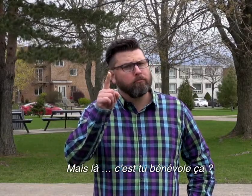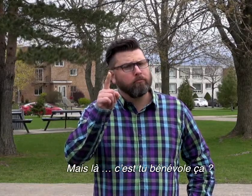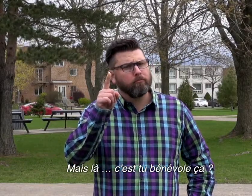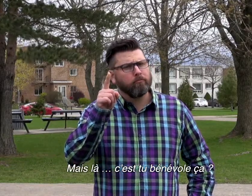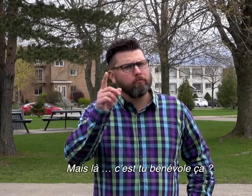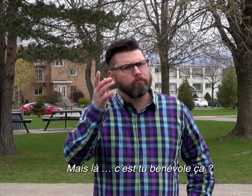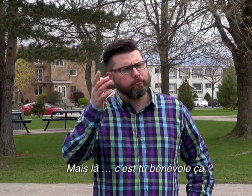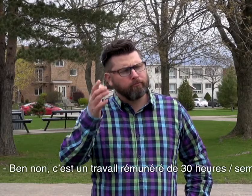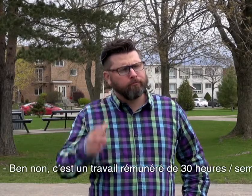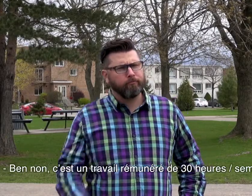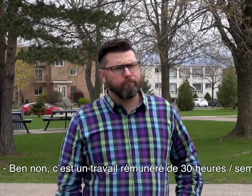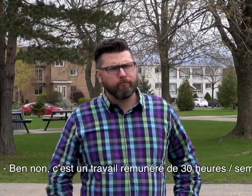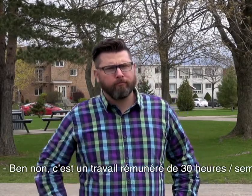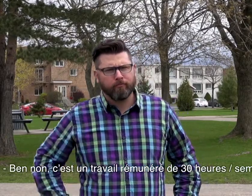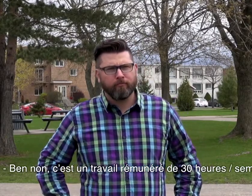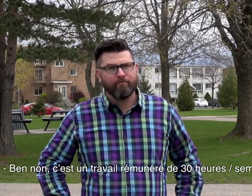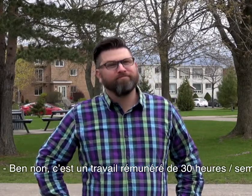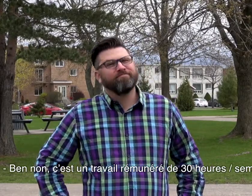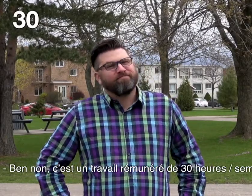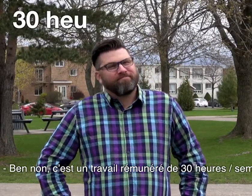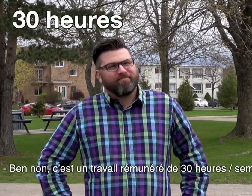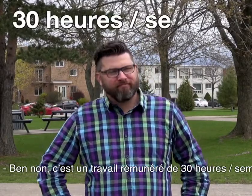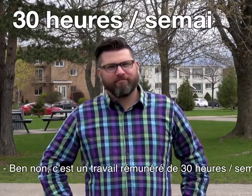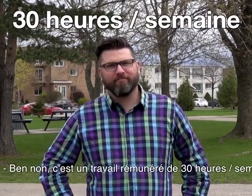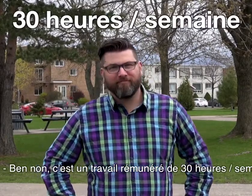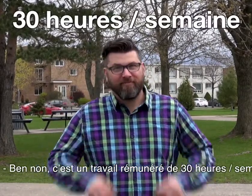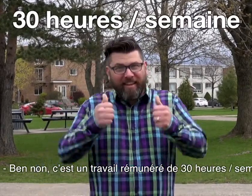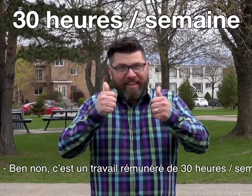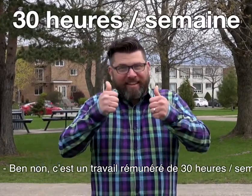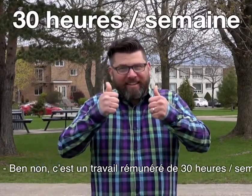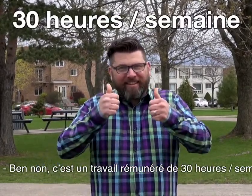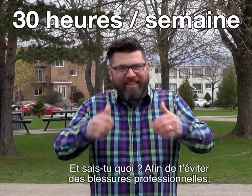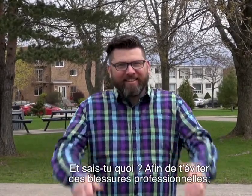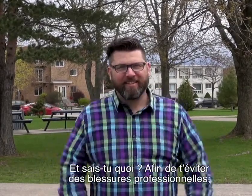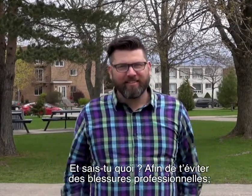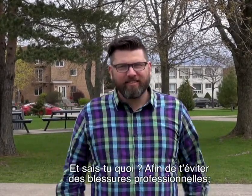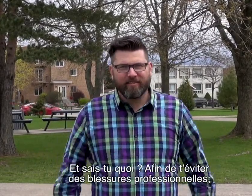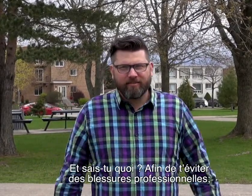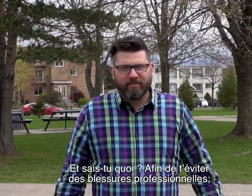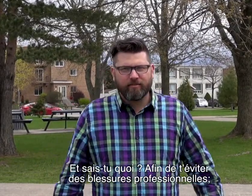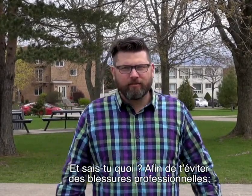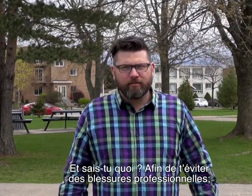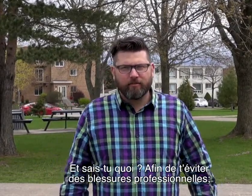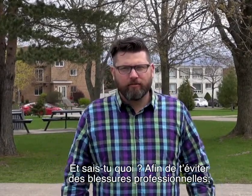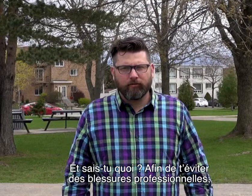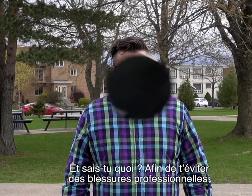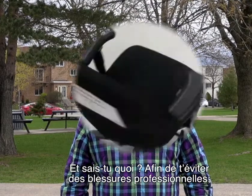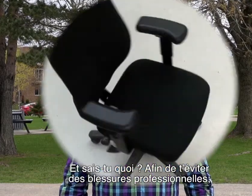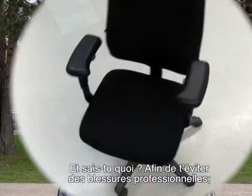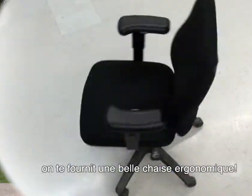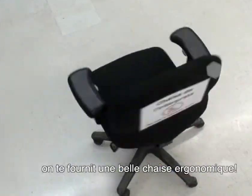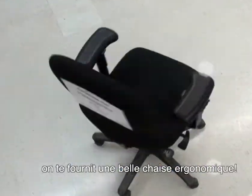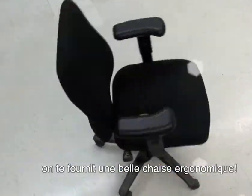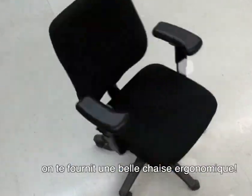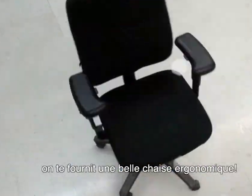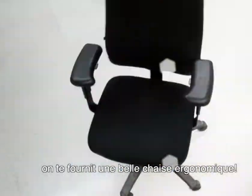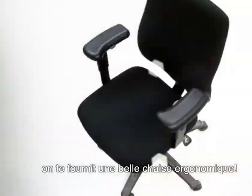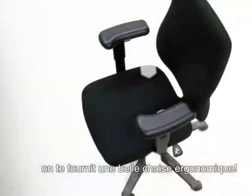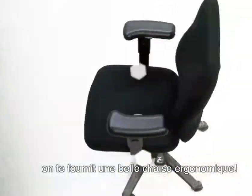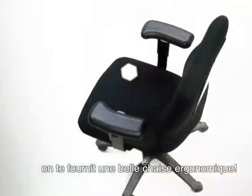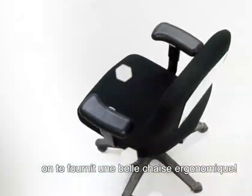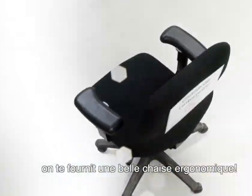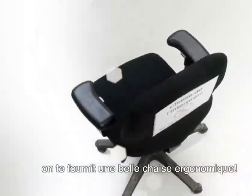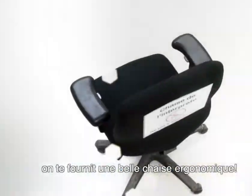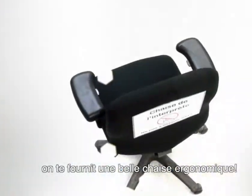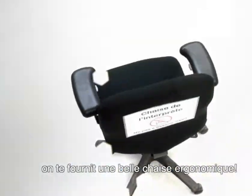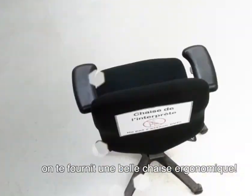bénévole, ça? Ben non, c'est un travail rémunéré de 30 heures semaine. Et sais-tu quoi? Afin de t'éviter des blessures professionnelles, on te fournit une belle